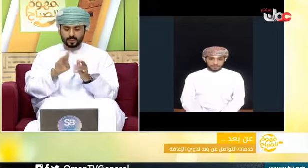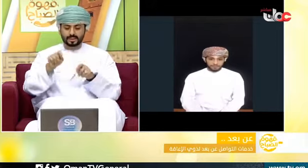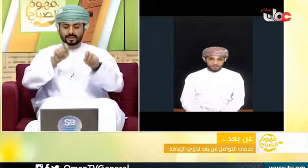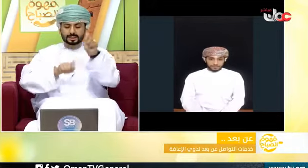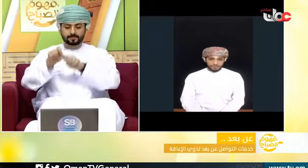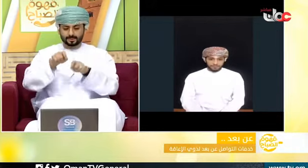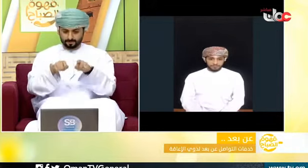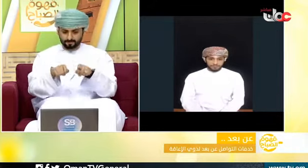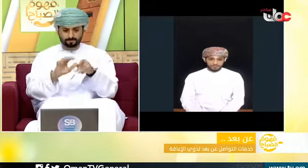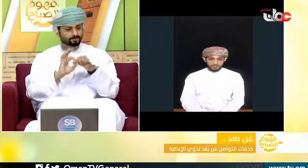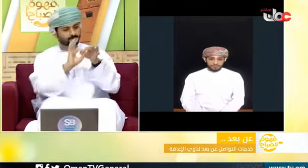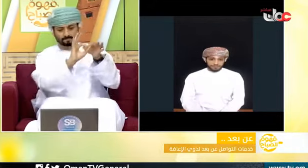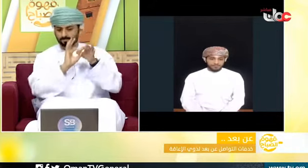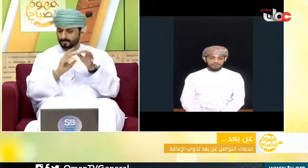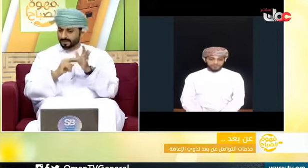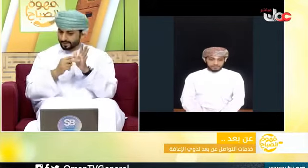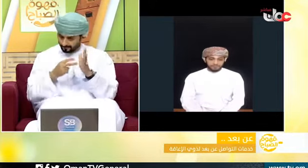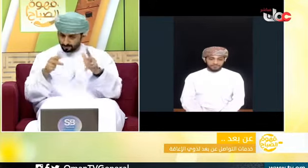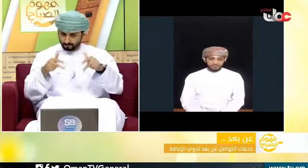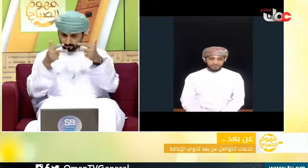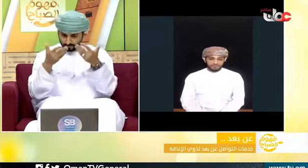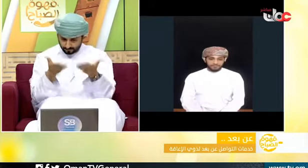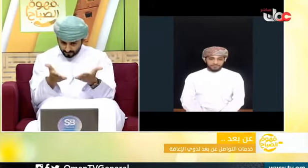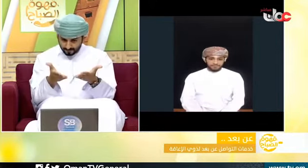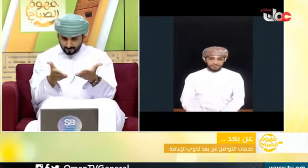مع الجهات اللي يدرسوا فيها،